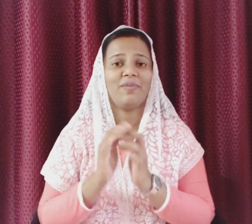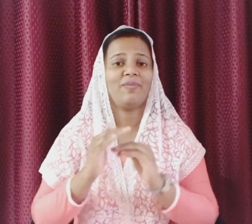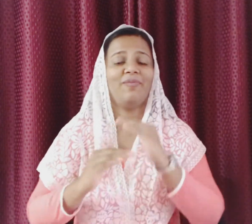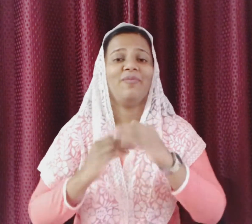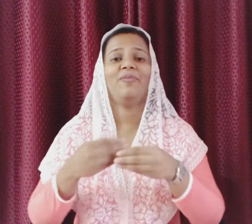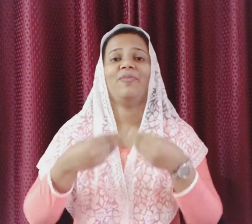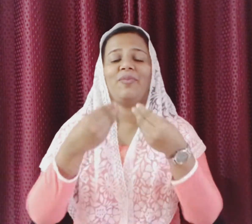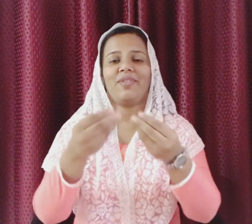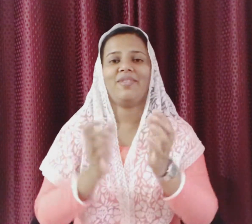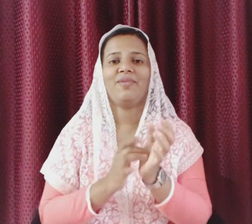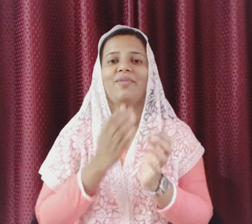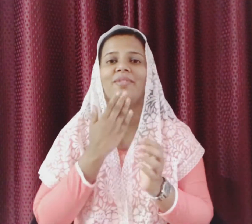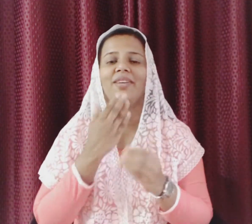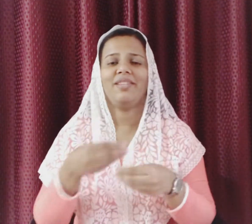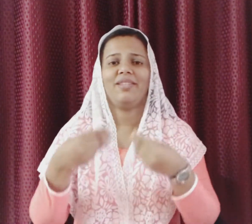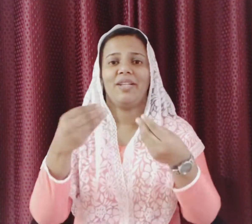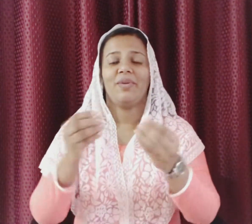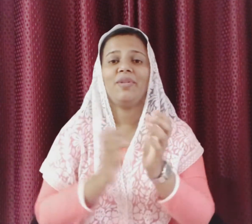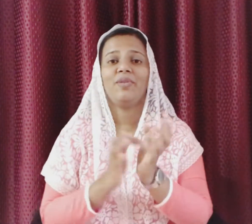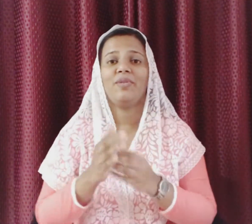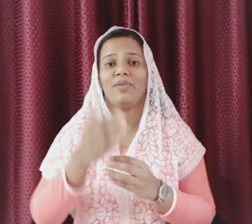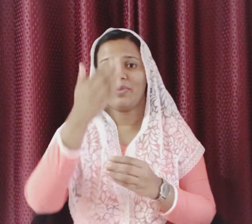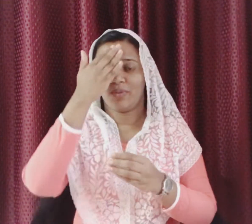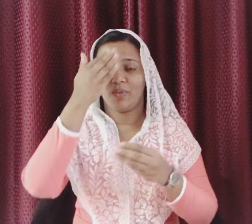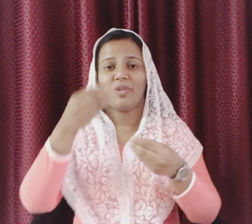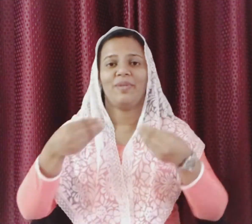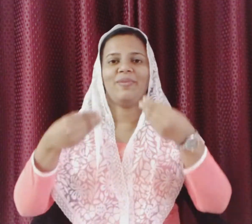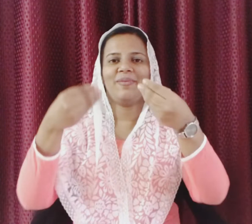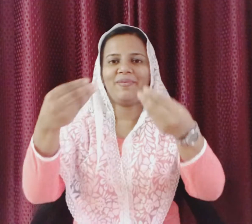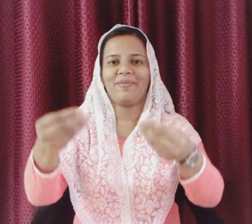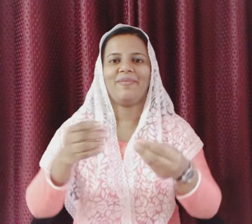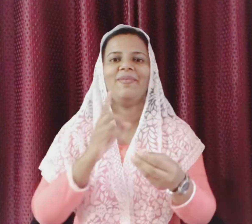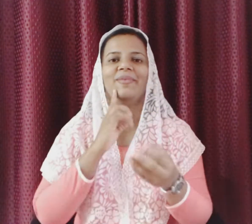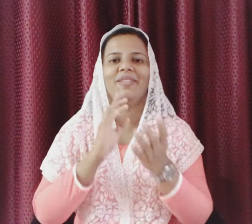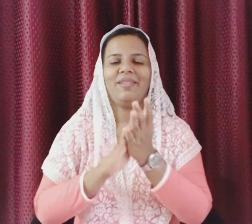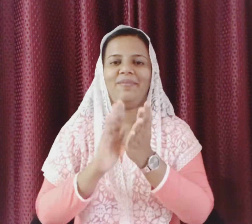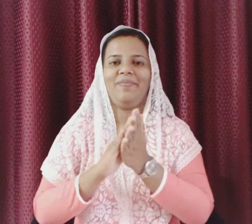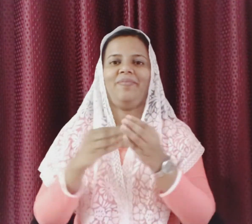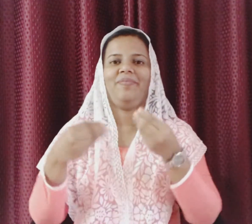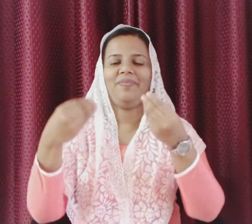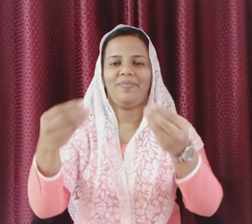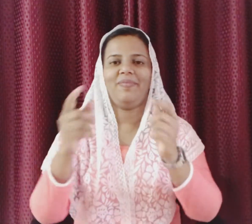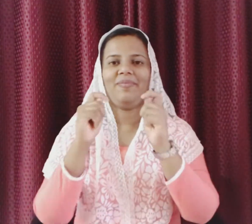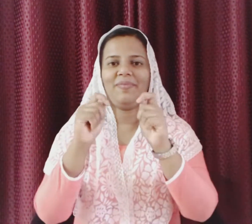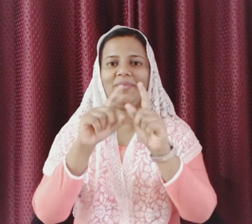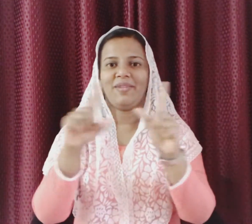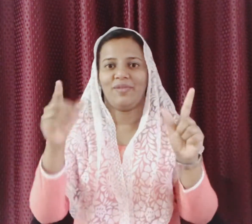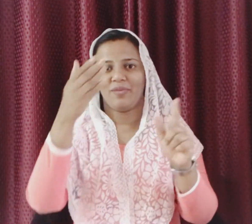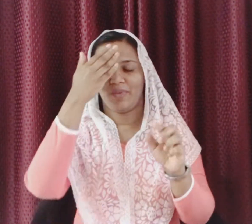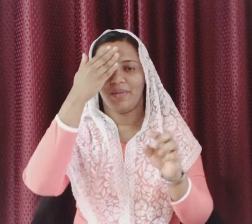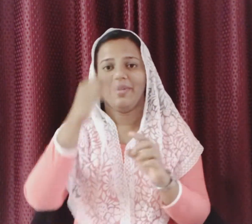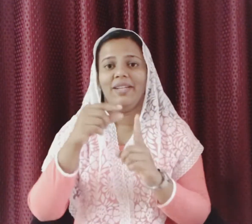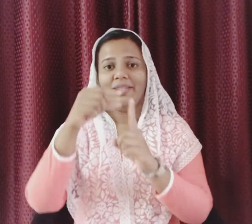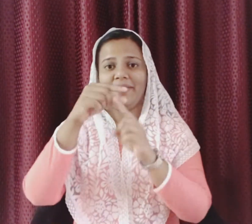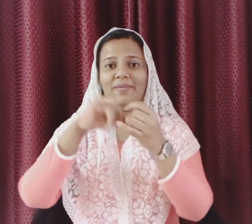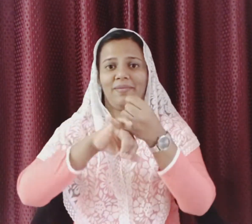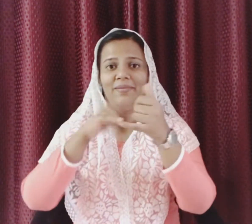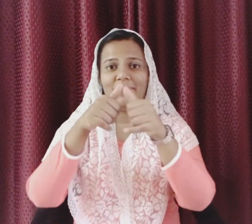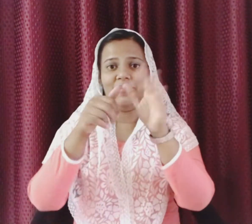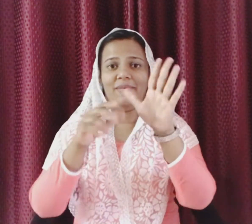അങ്ങേക്ക് നന്ദി പറയുന്നു, അങ്ങേക്ക് സ്തോത്രയാഗം അർപ്പിക്കുന്നു, അങ്ങേക്ക് സ്തുതികളെ ഞങ്ങൾ അർപ്പിക്കുന്നു കർത്താവെ. ഹല്ലേലൂയ, സ്തോത്രം. സങ്കീർത്തനക്കാരൻ 95-ാം സങ്കീർത്തനത്തിൽ